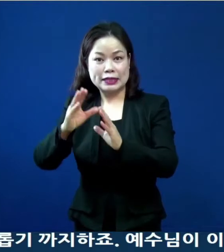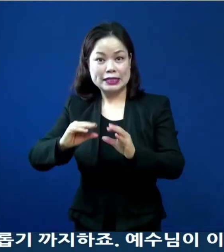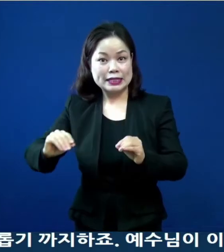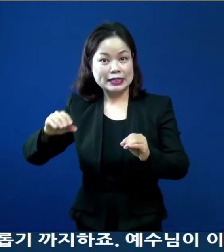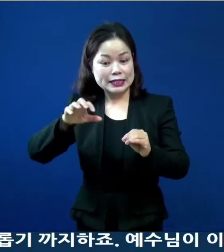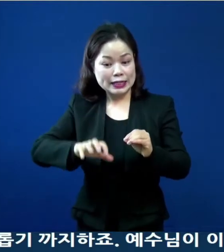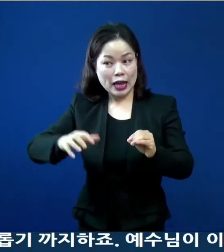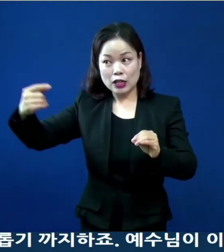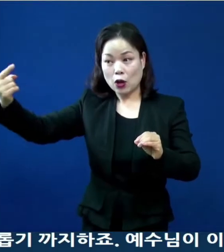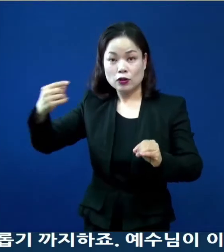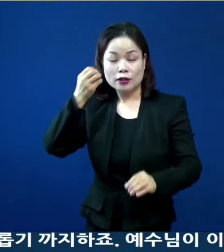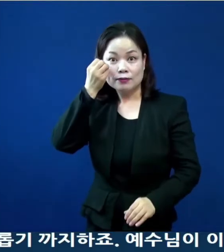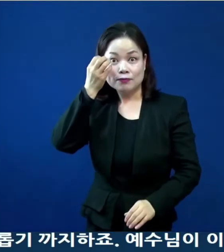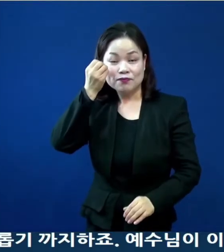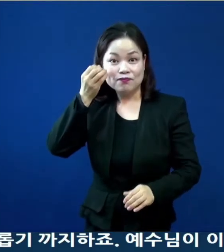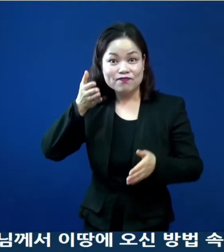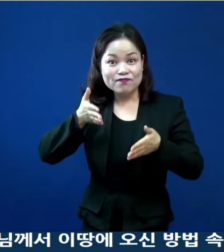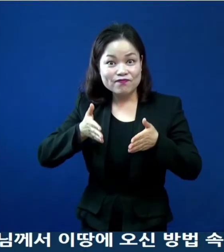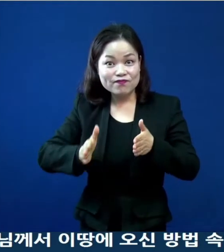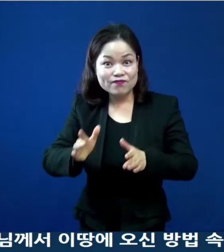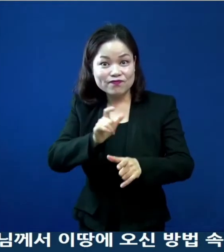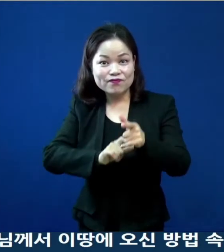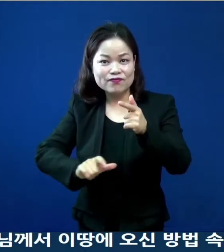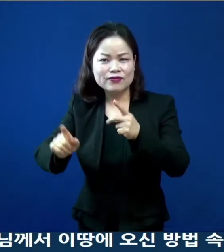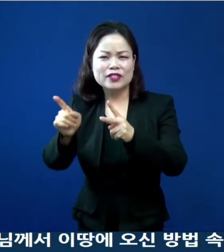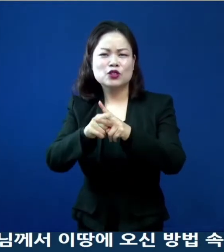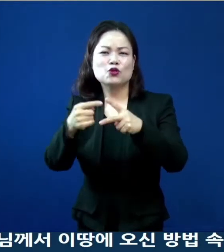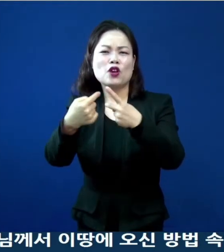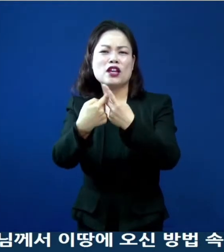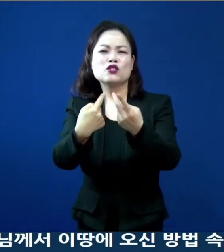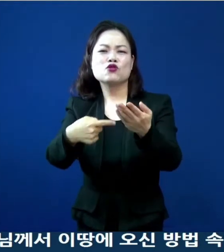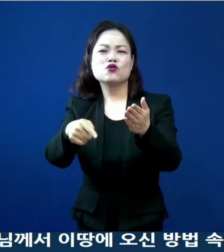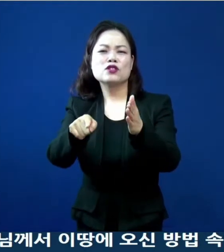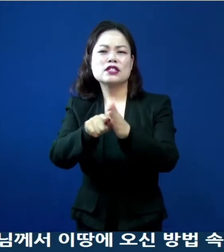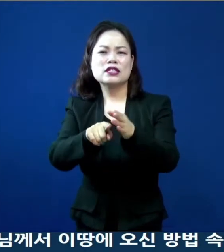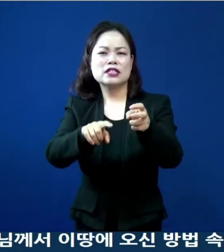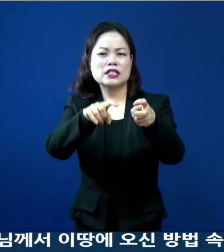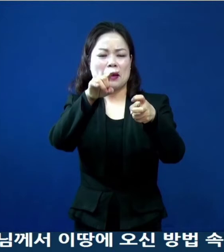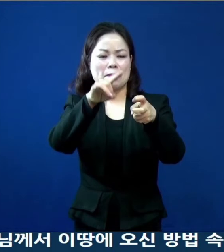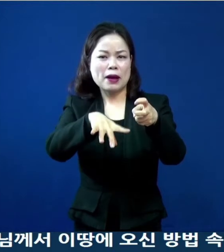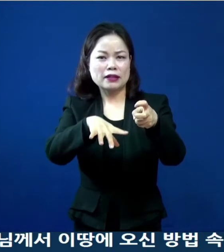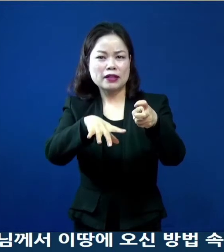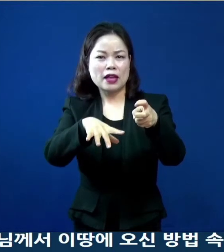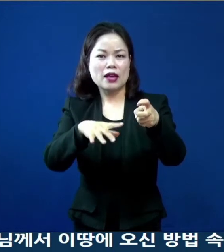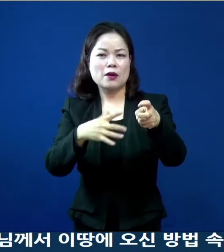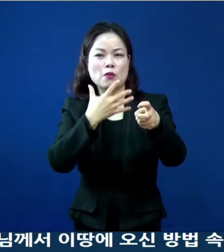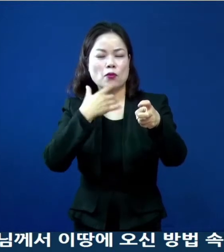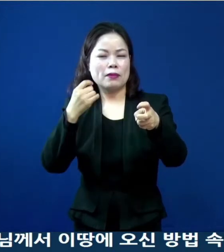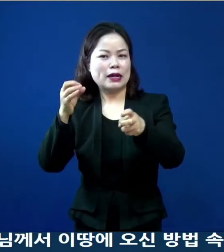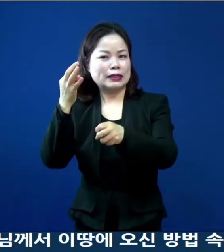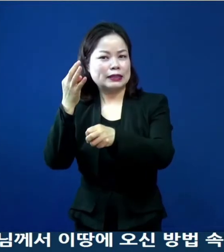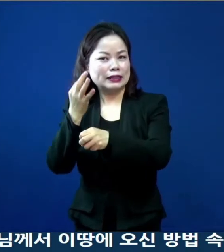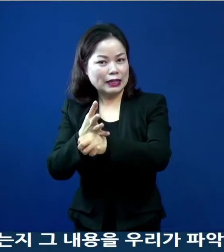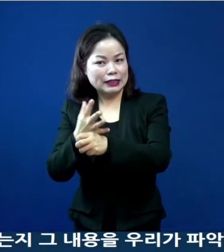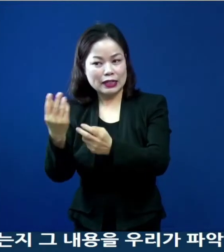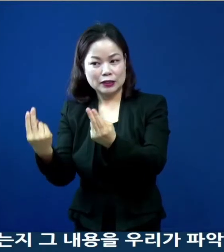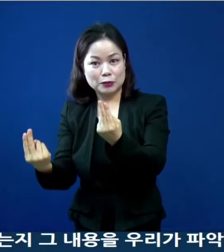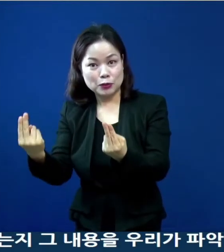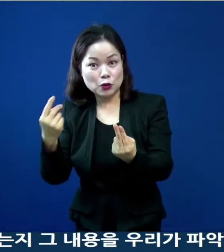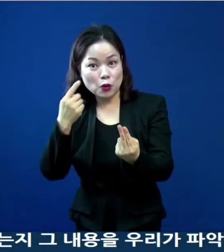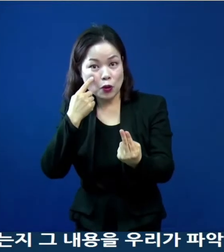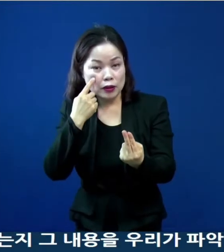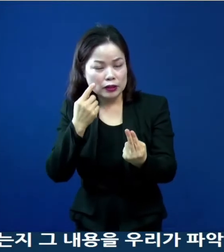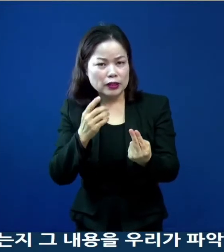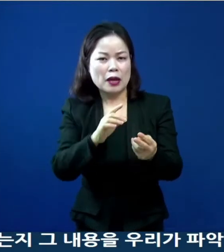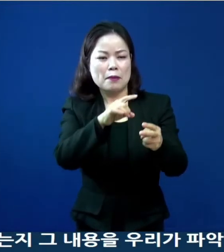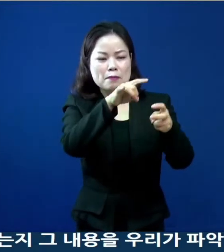오신 신비로운 탄생을 더 잘 이해하기 위해서 마태복음하고 간단히만 비교해 봅니다. 마태복음은 예수님이